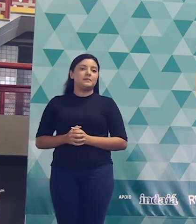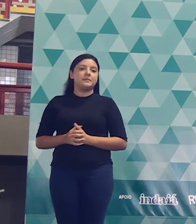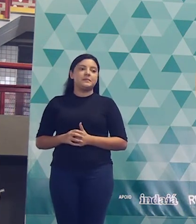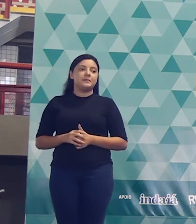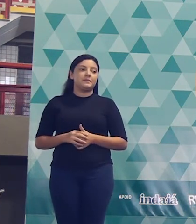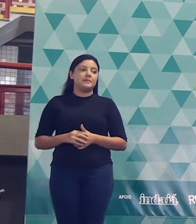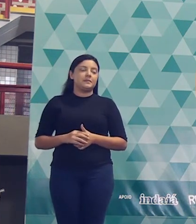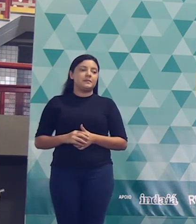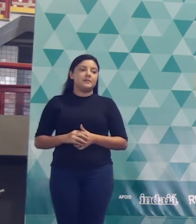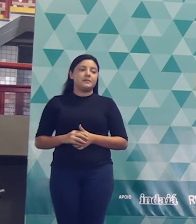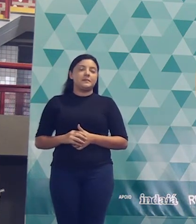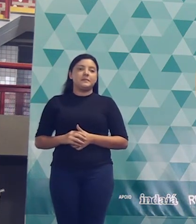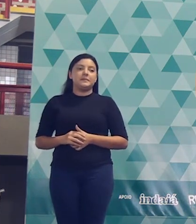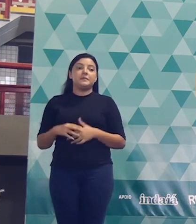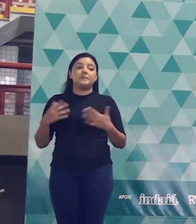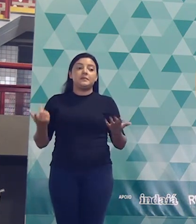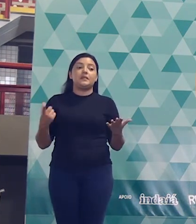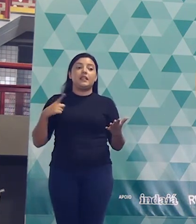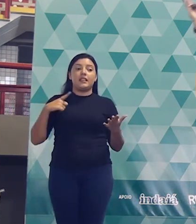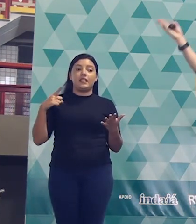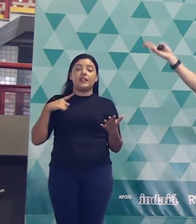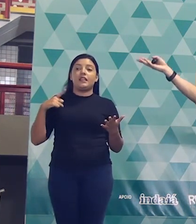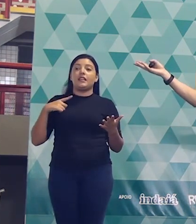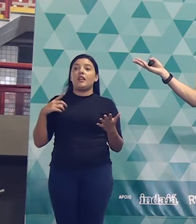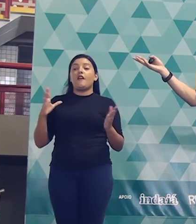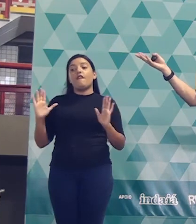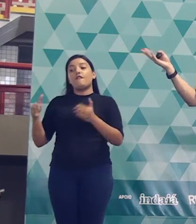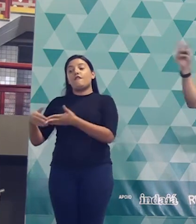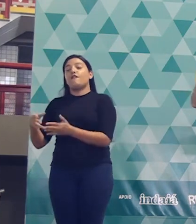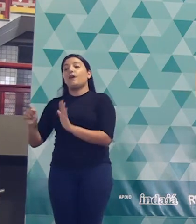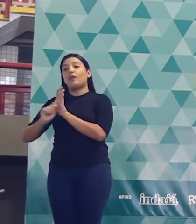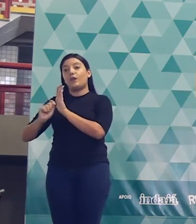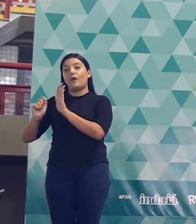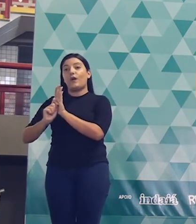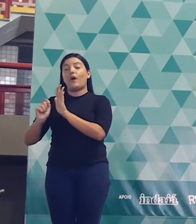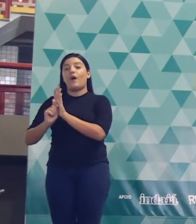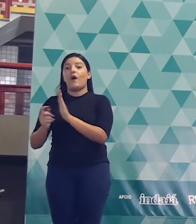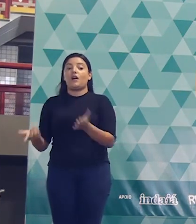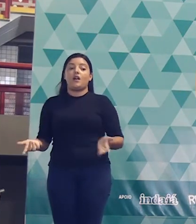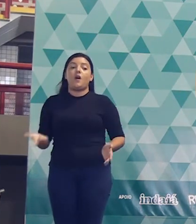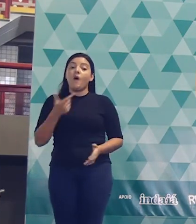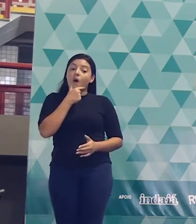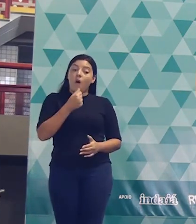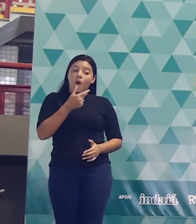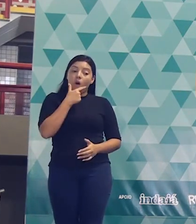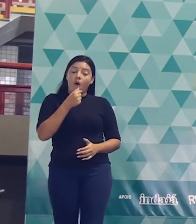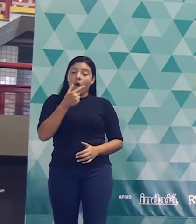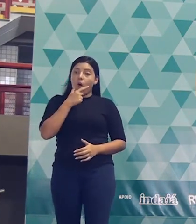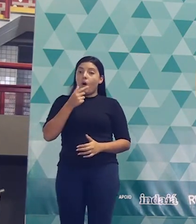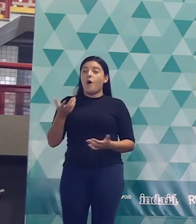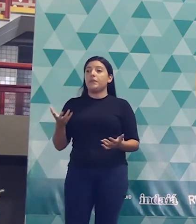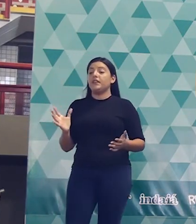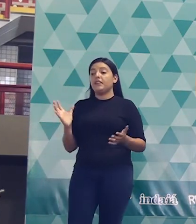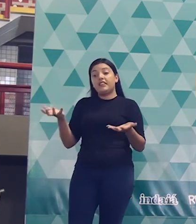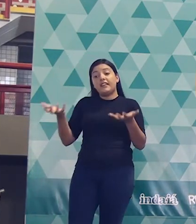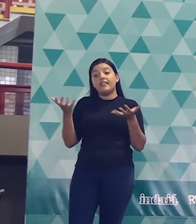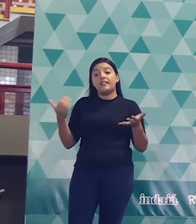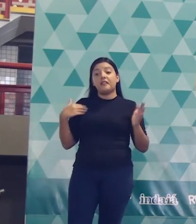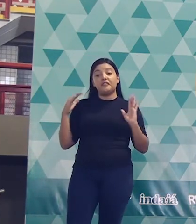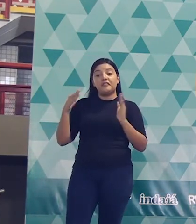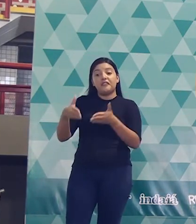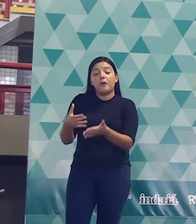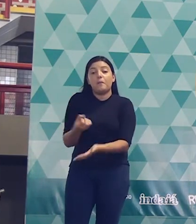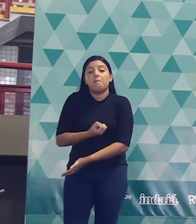certo? Tem gente que se escapa nas drogas. Mas o Manuel Bandeira, ele criou o seu escapismo a partir da